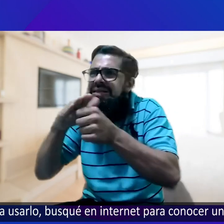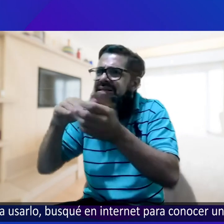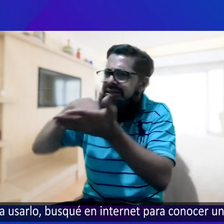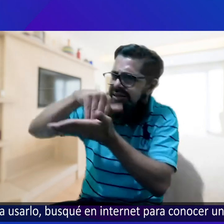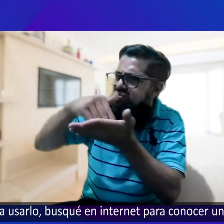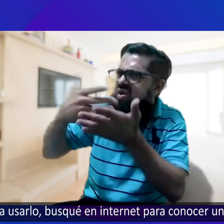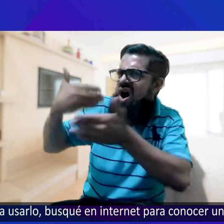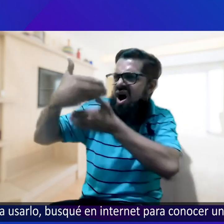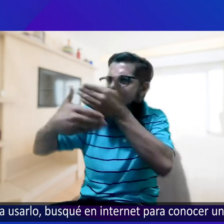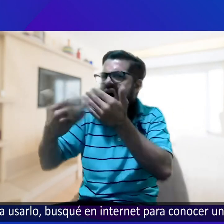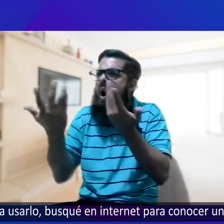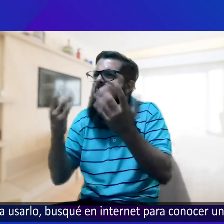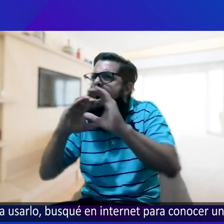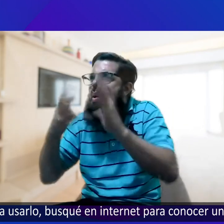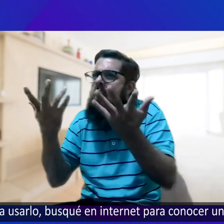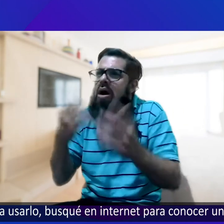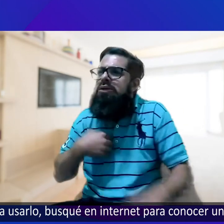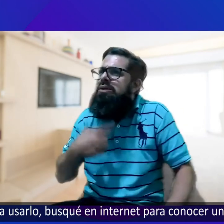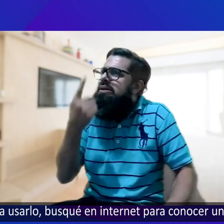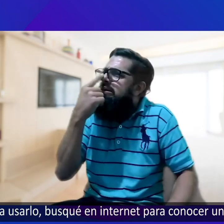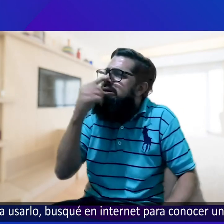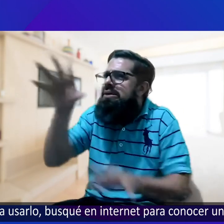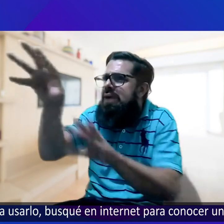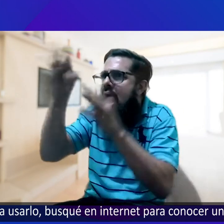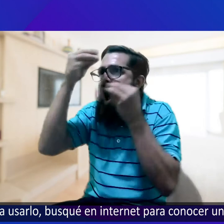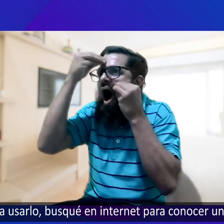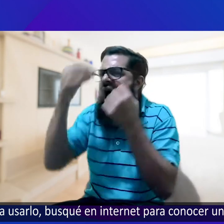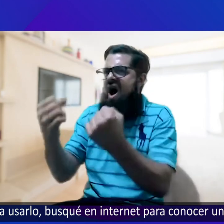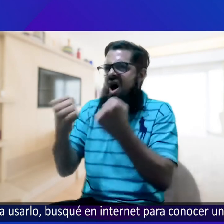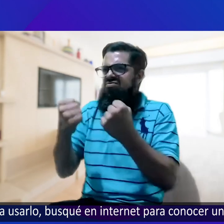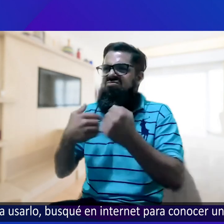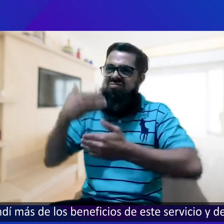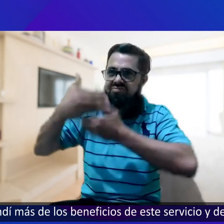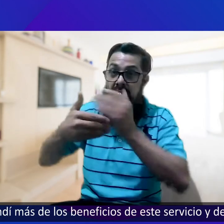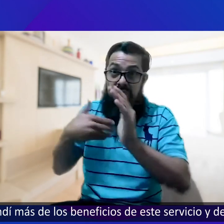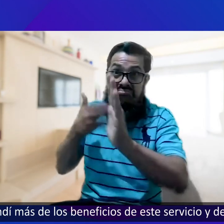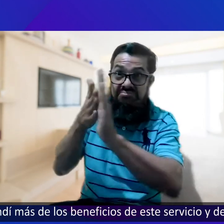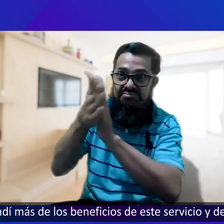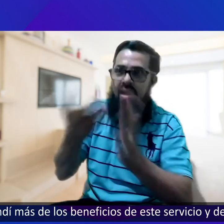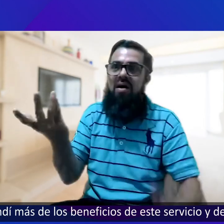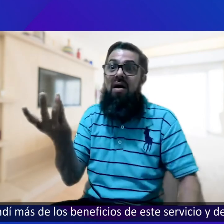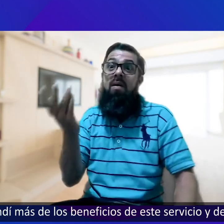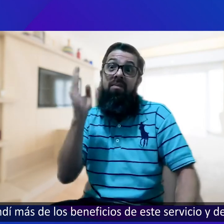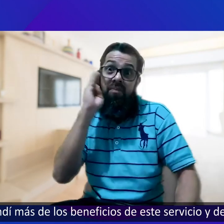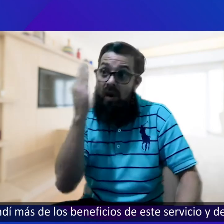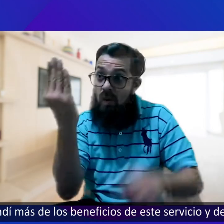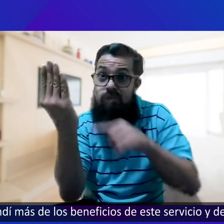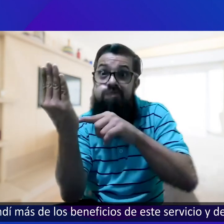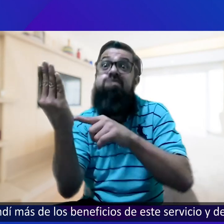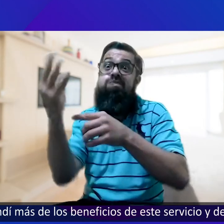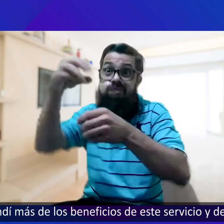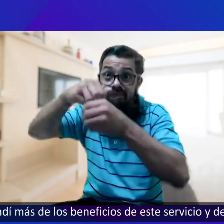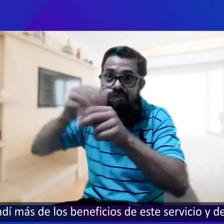usarlo. Busqué en internet para conocer un poco más, allí aprendí más de los beneficios de este servicio y descargué la